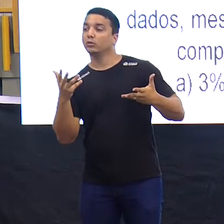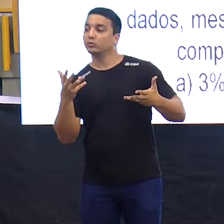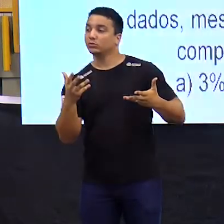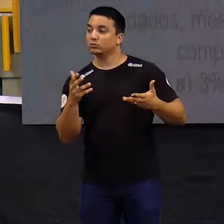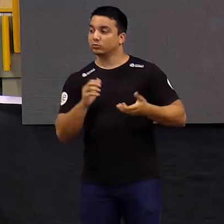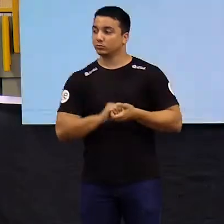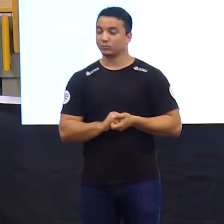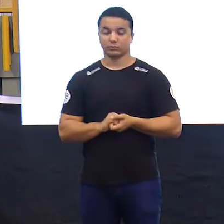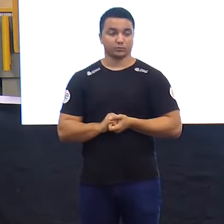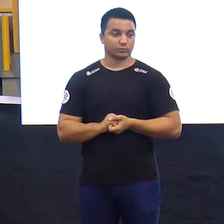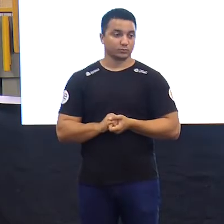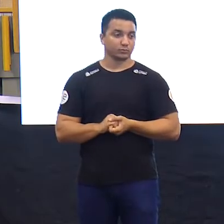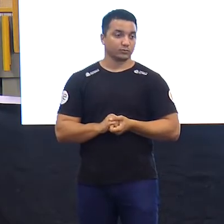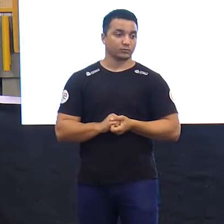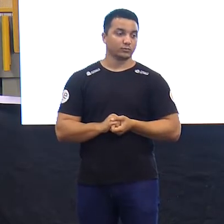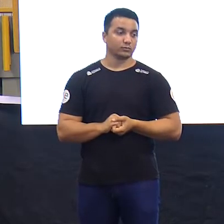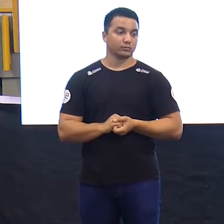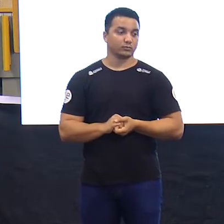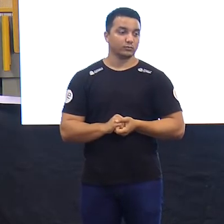que acontece?